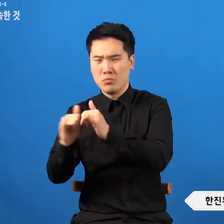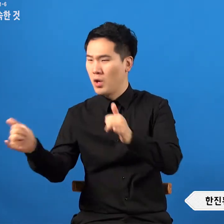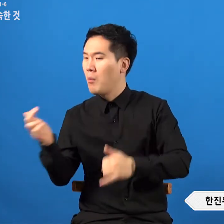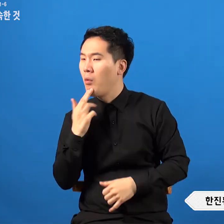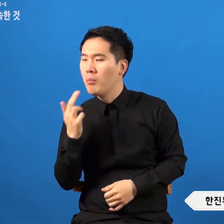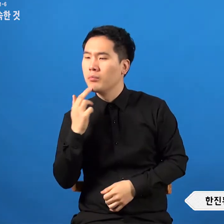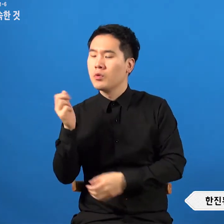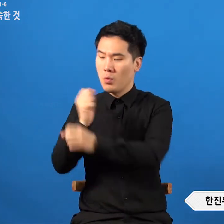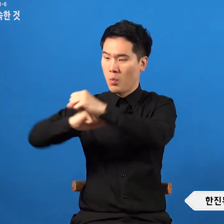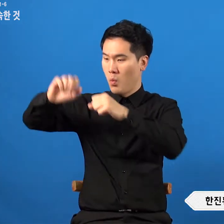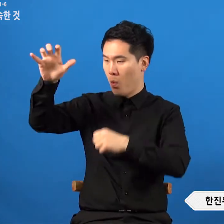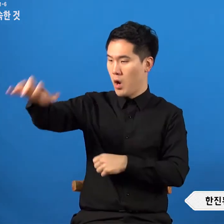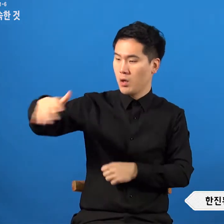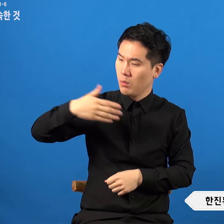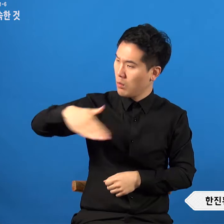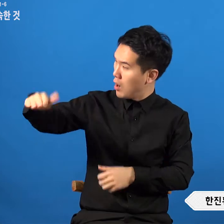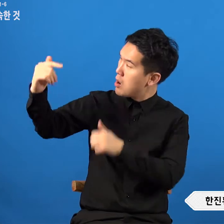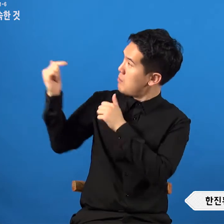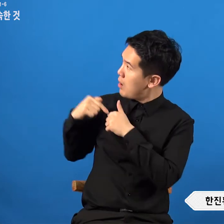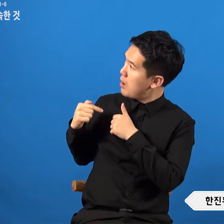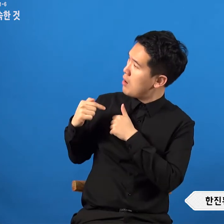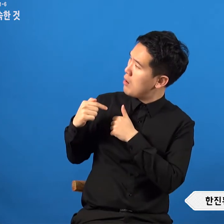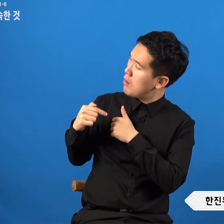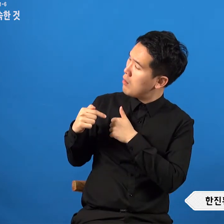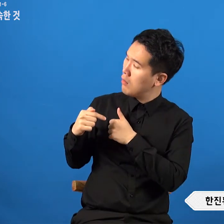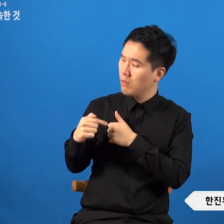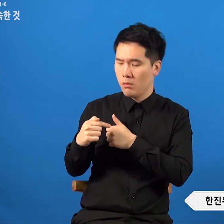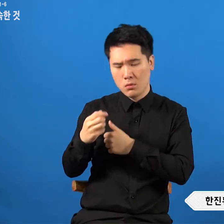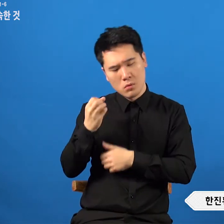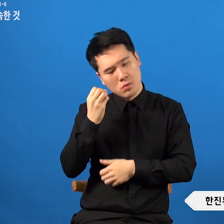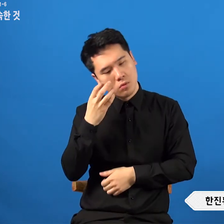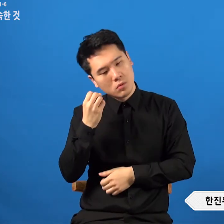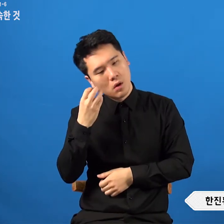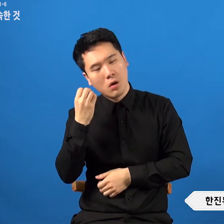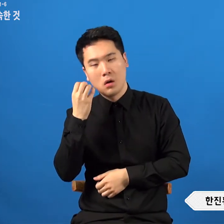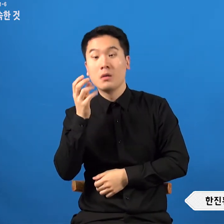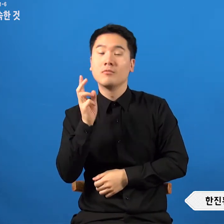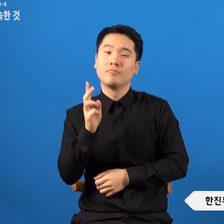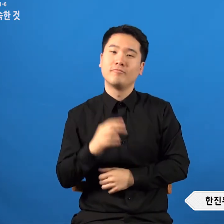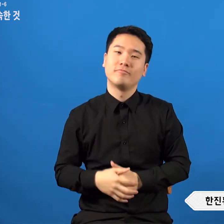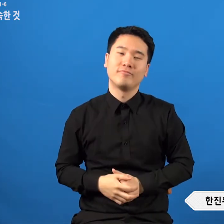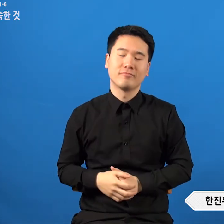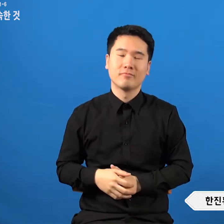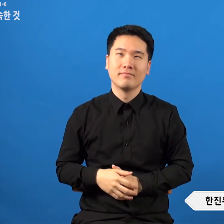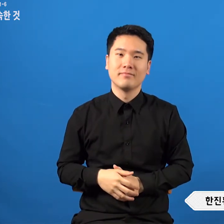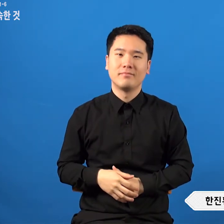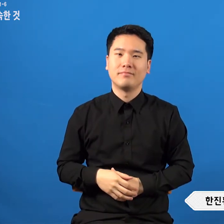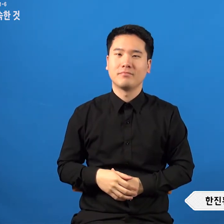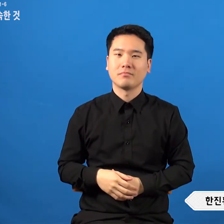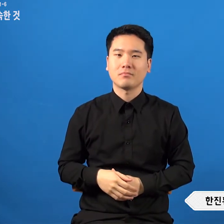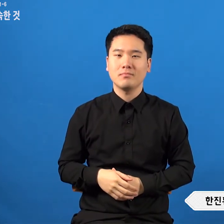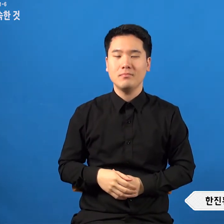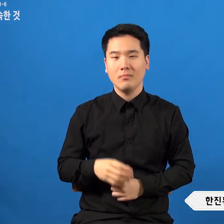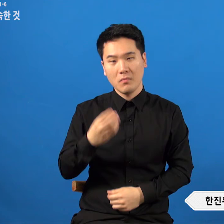허허 벌판 유대 광야로 가라 그렇게 말씀하시는 것은 이상하지 않습니까?